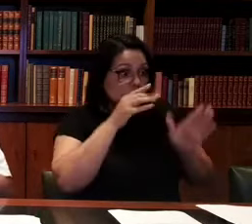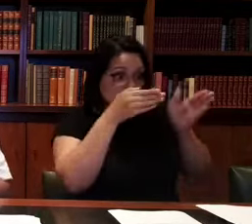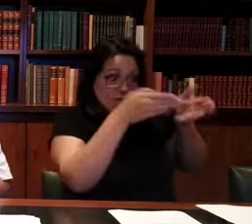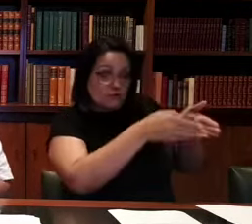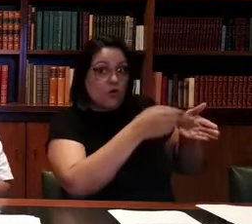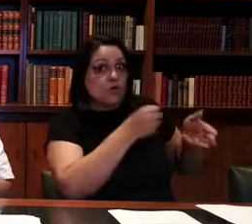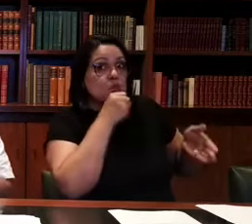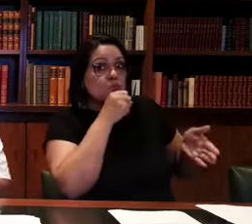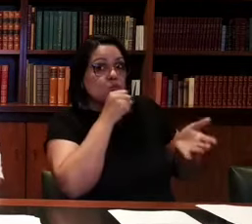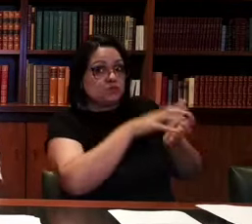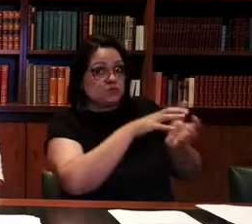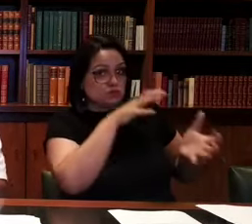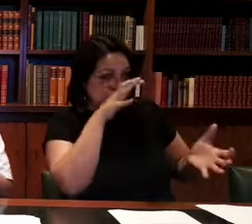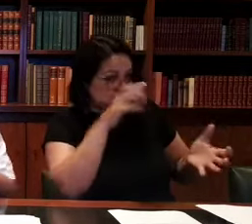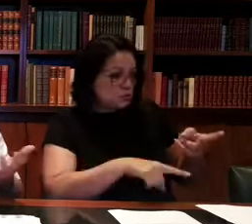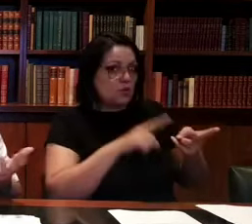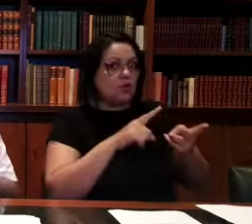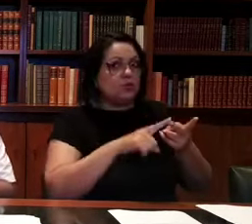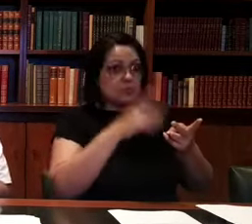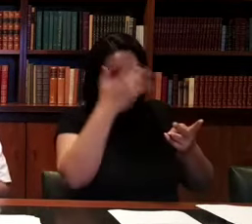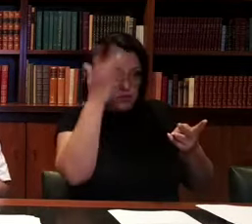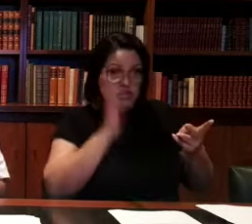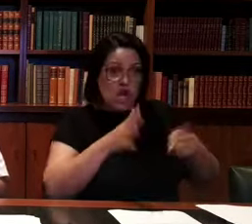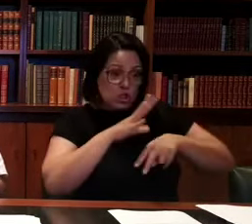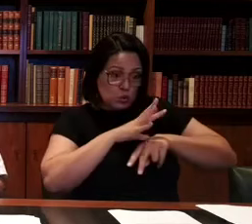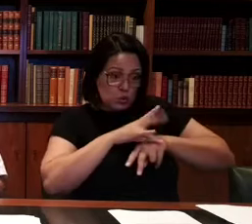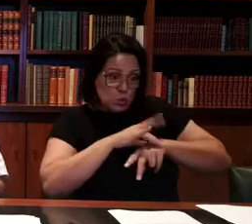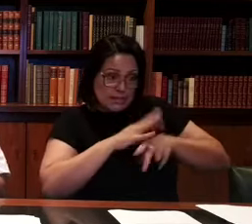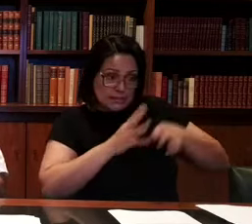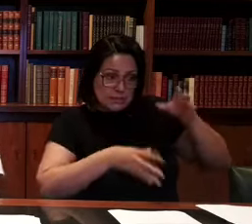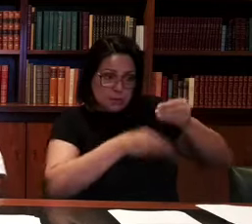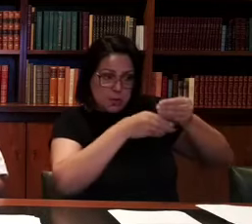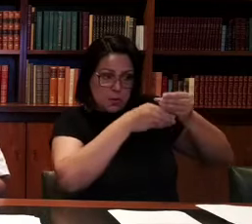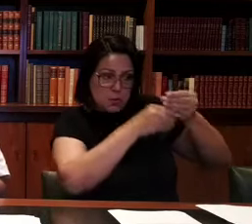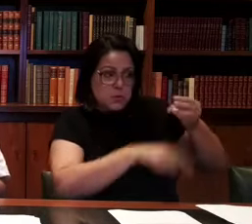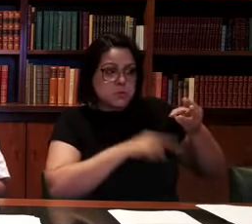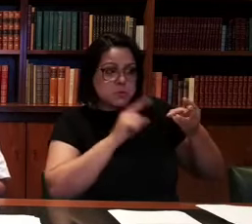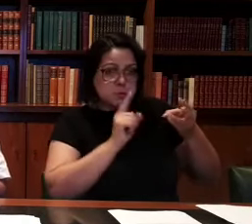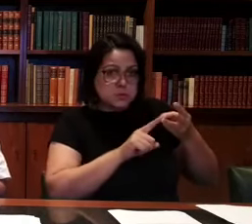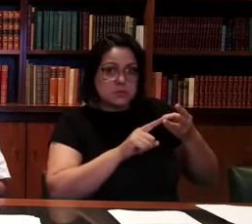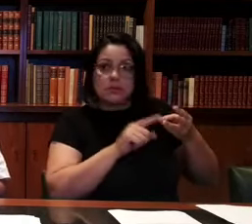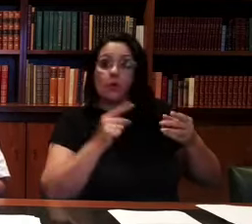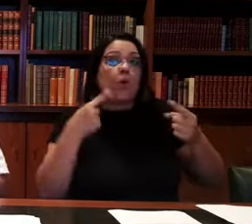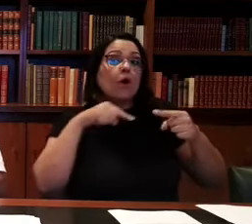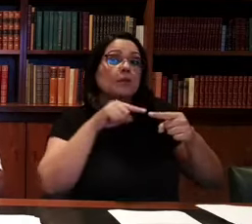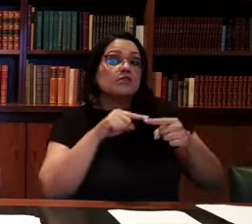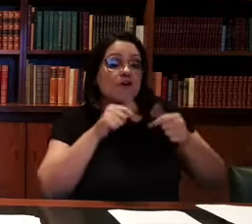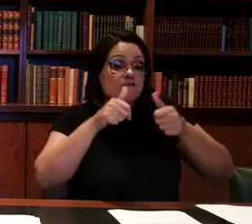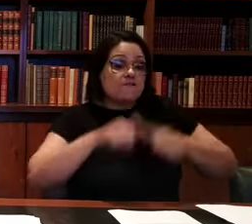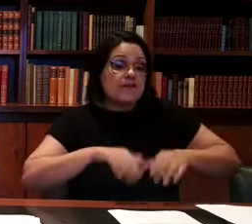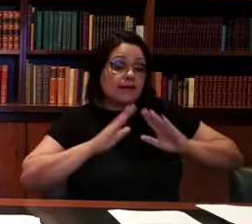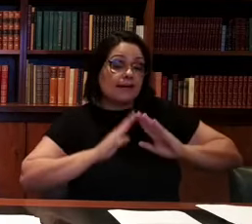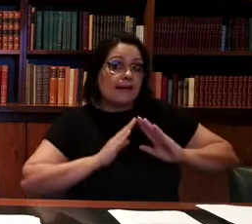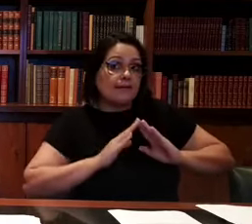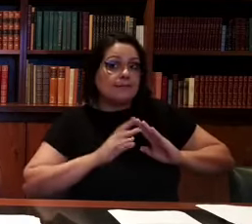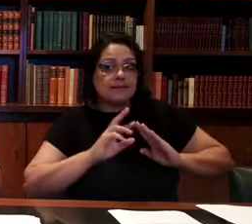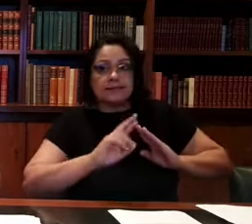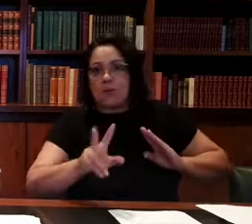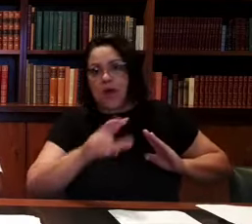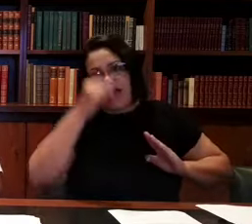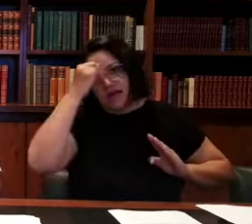idosas tá aquelas que têm doenças né como habilidades e o objetivo do fica em casa era não era